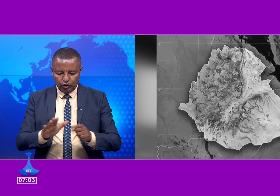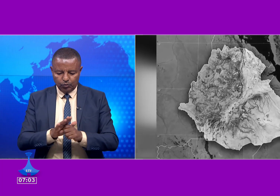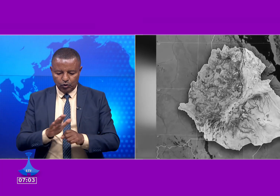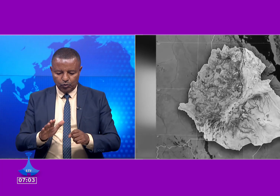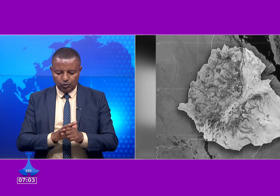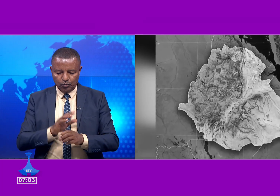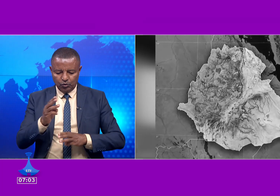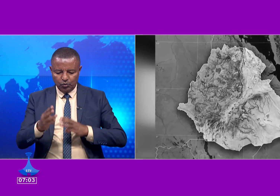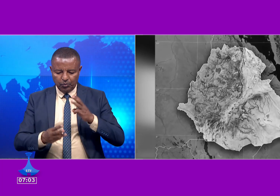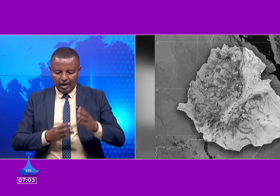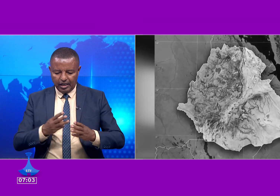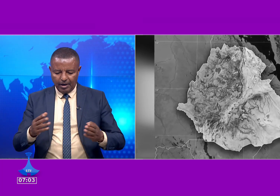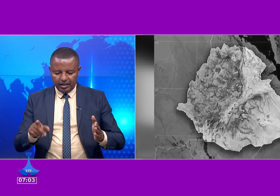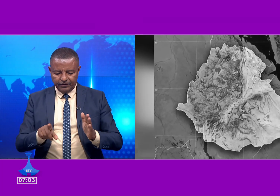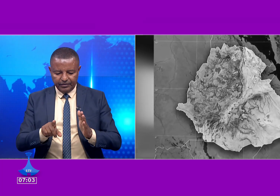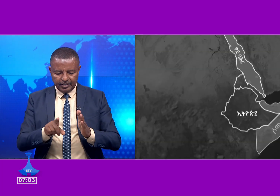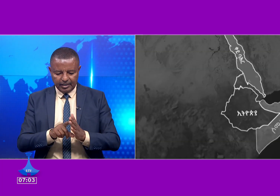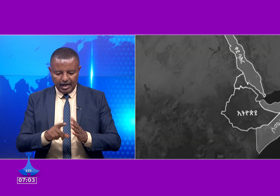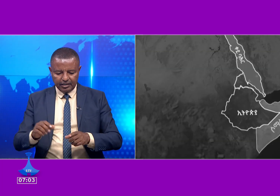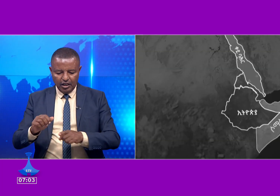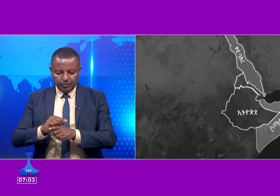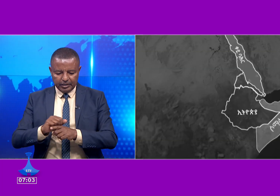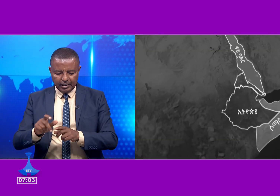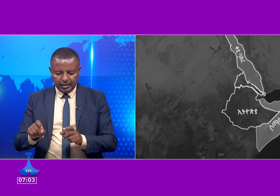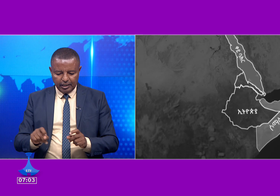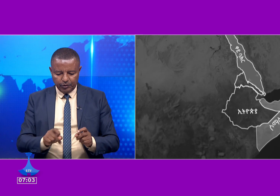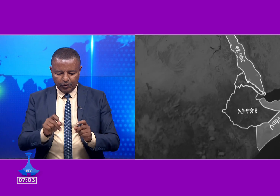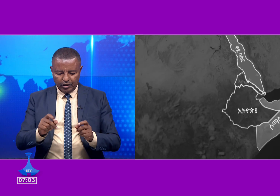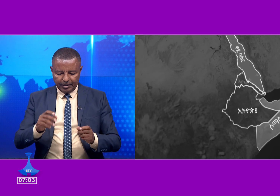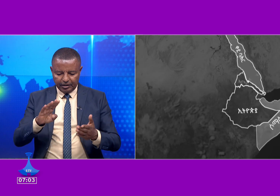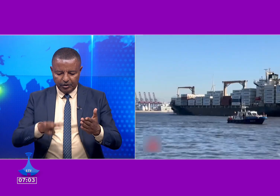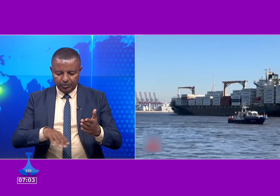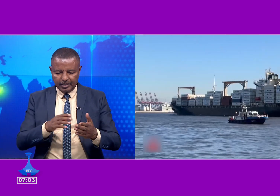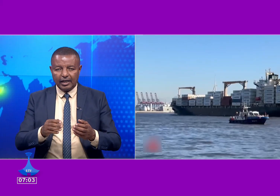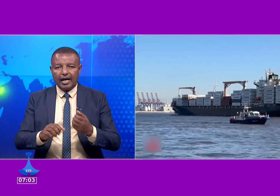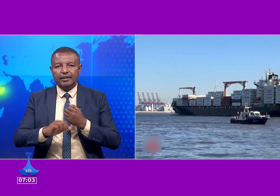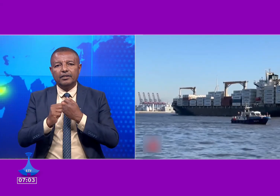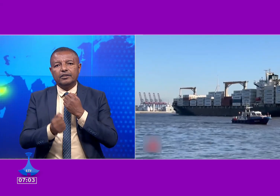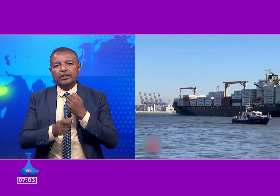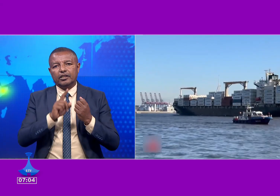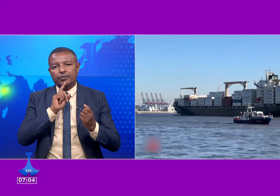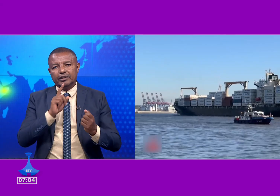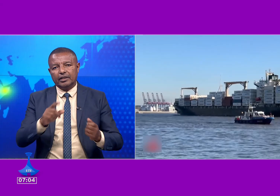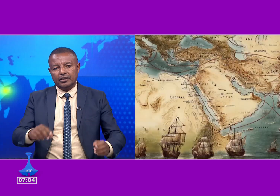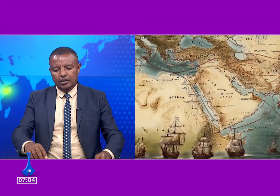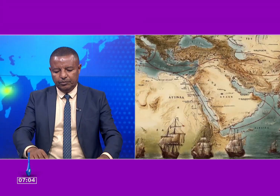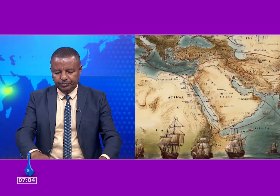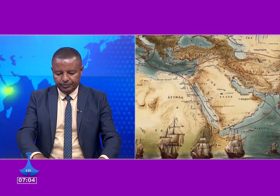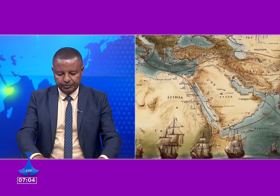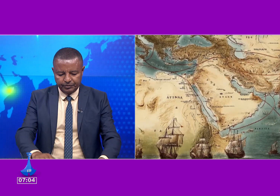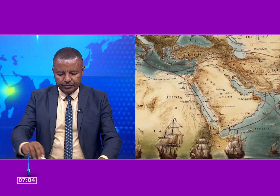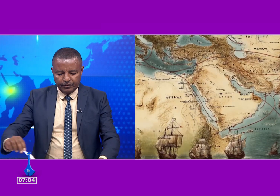ፍላጎት ሙሉ በሙሉ በዓለም አቀፍ ሕግጋት በሰለጠነ ዲፕሎማሲ መርህ ላይ የተመሰረተ